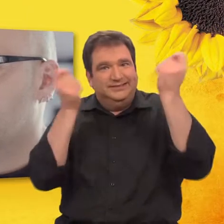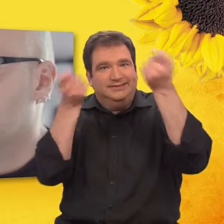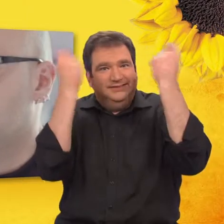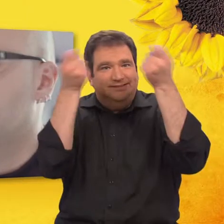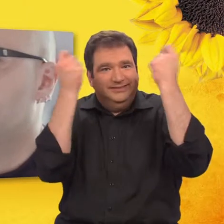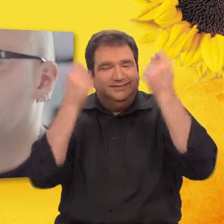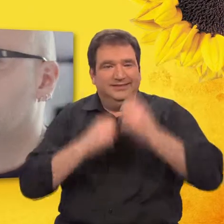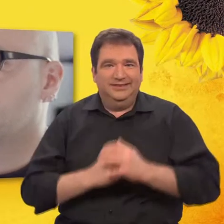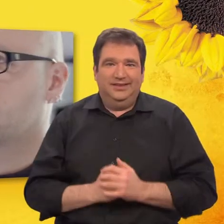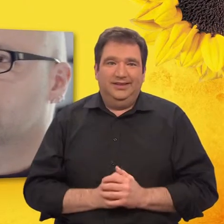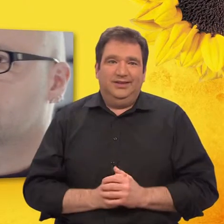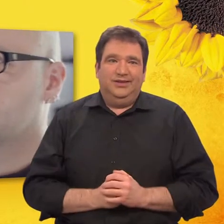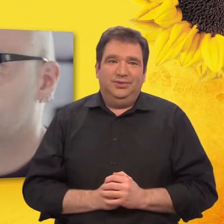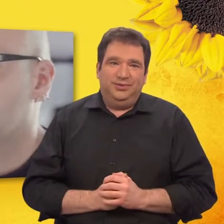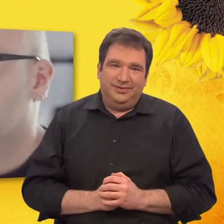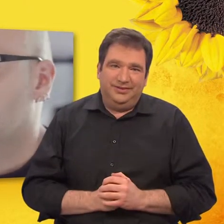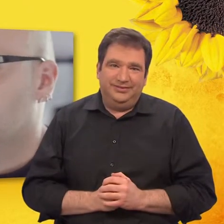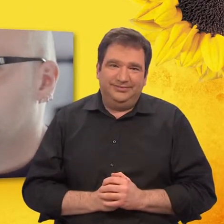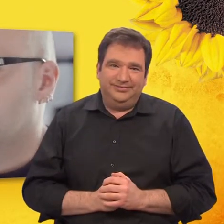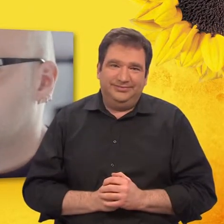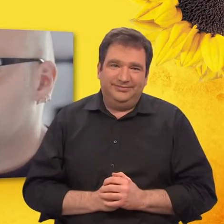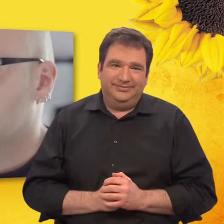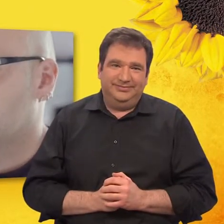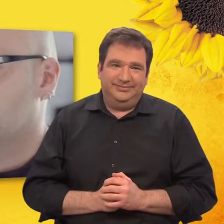había que celebrarlo, ¿no? Había que